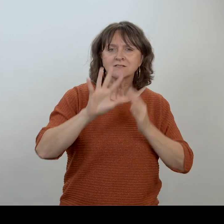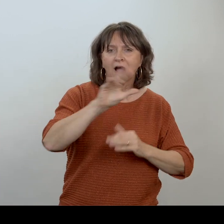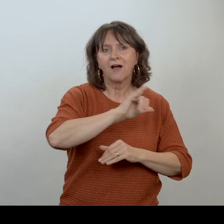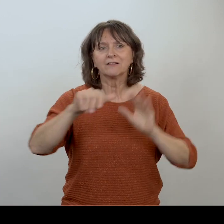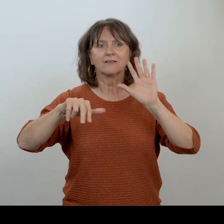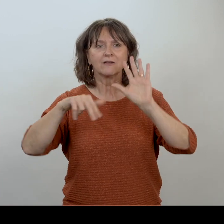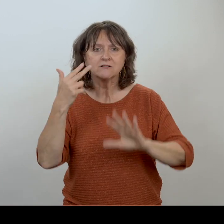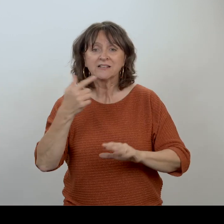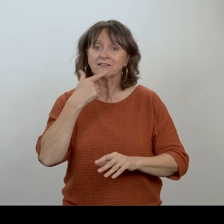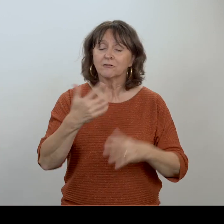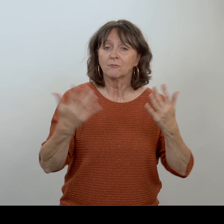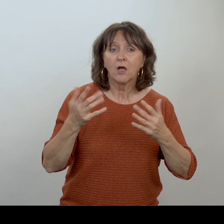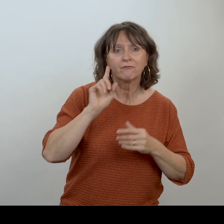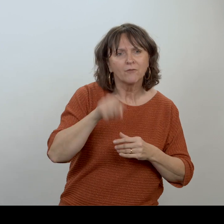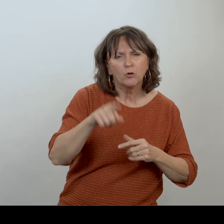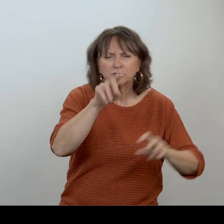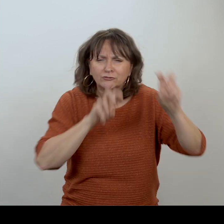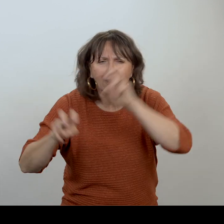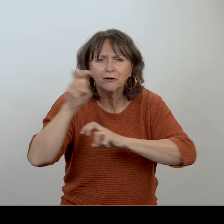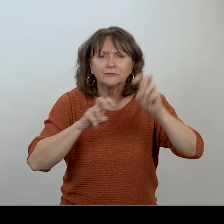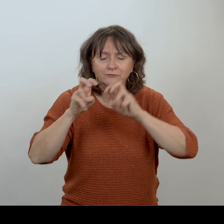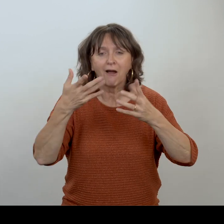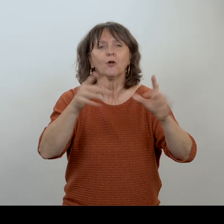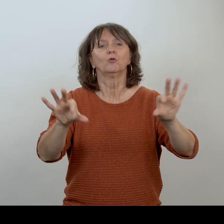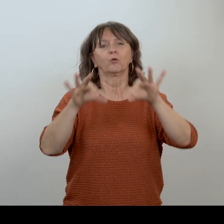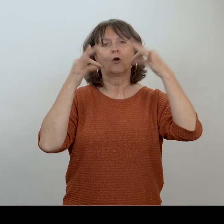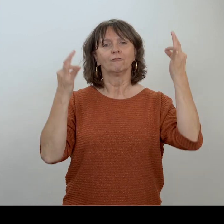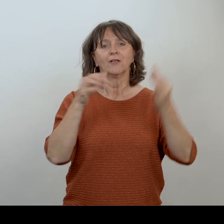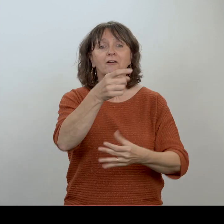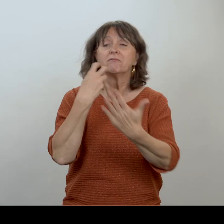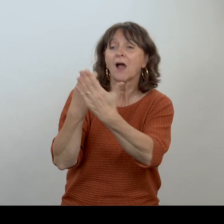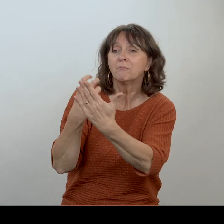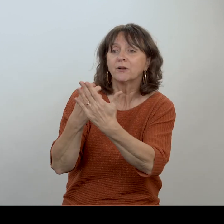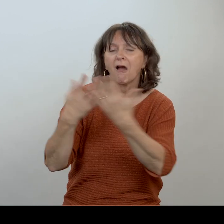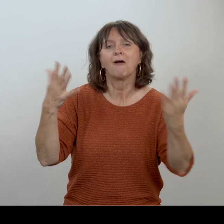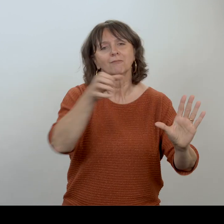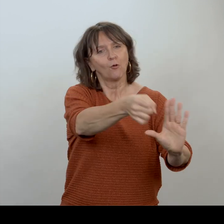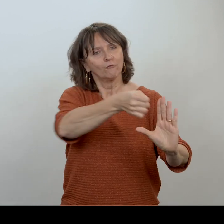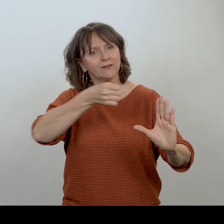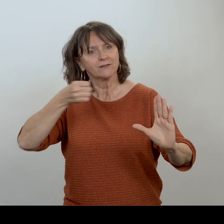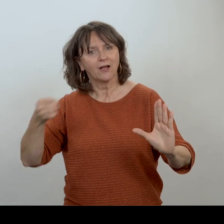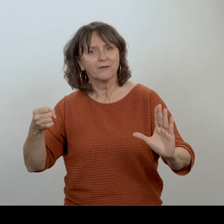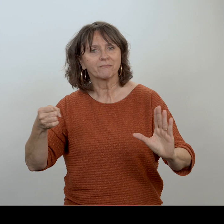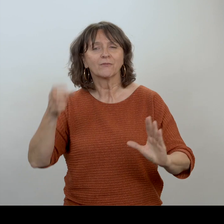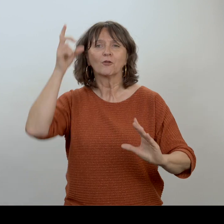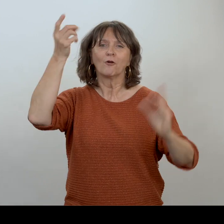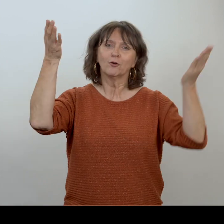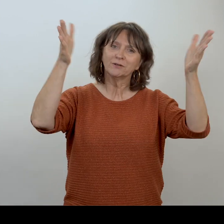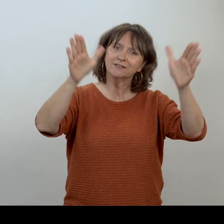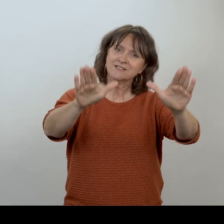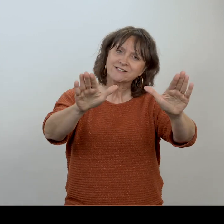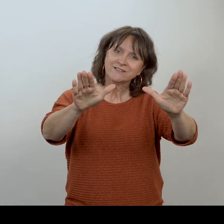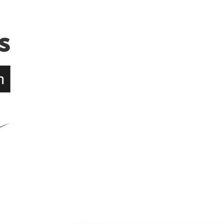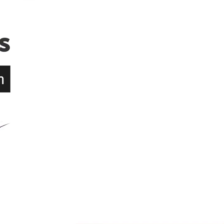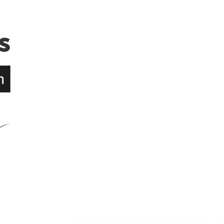versets 5 à 13, il nous est dit « Cherchez et vous trouverez. Frappez et l'on vous ouvrira. » Que le Seigneur